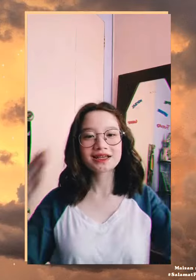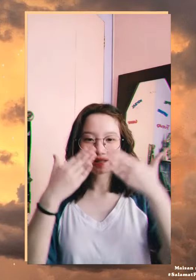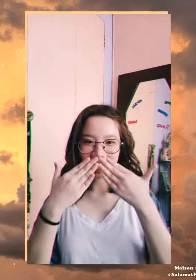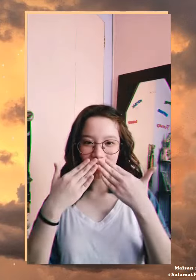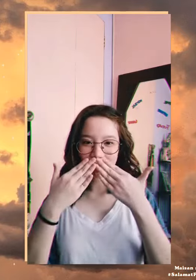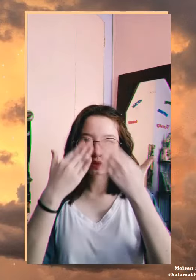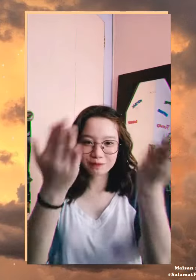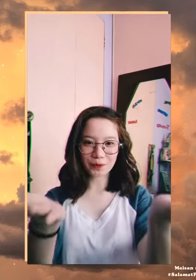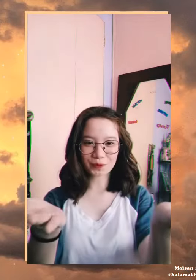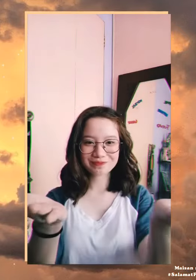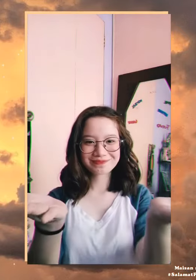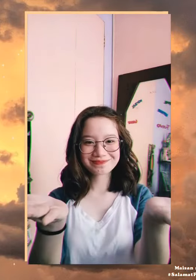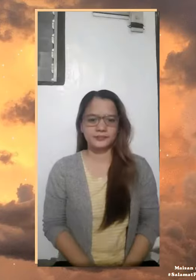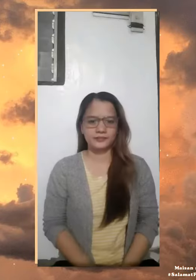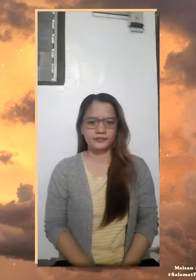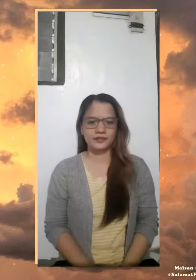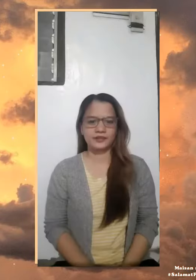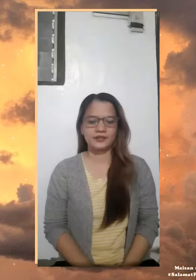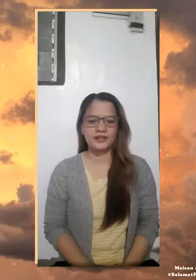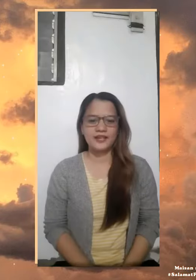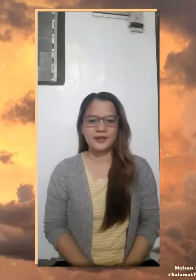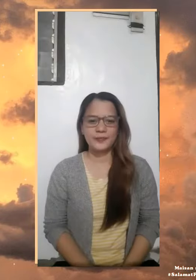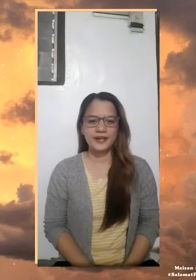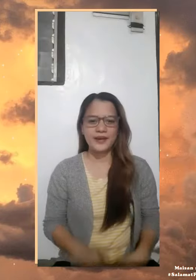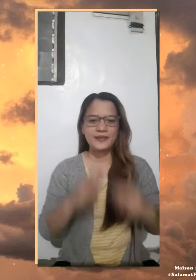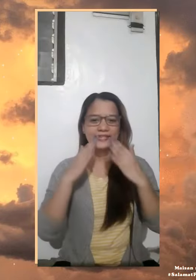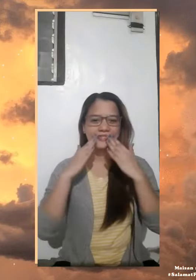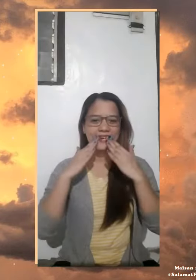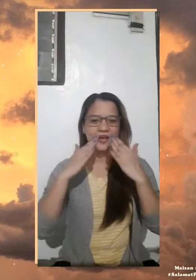Maraming salamat po.